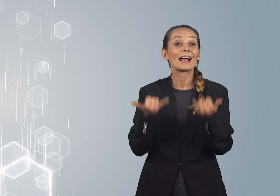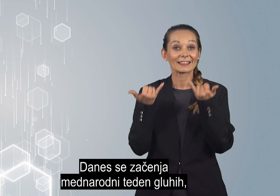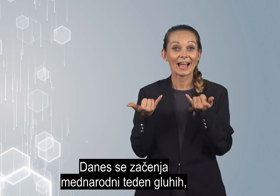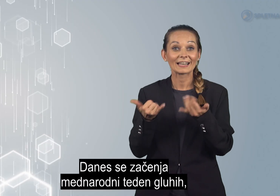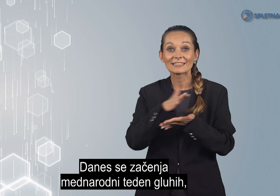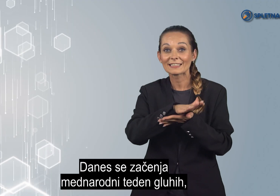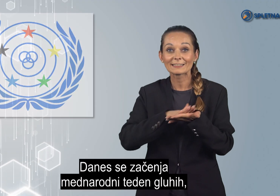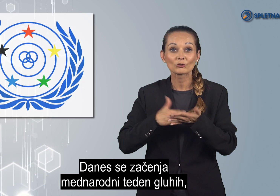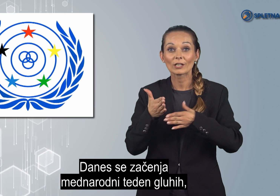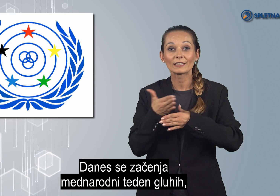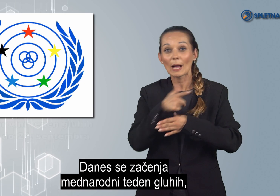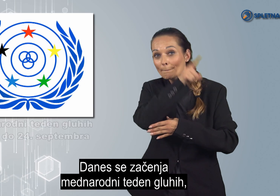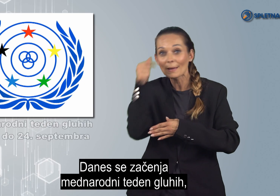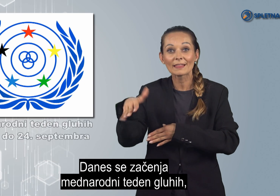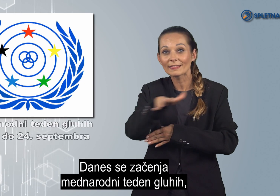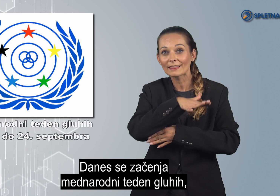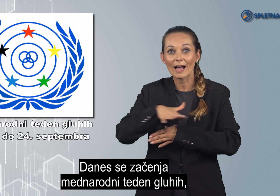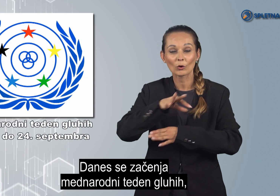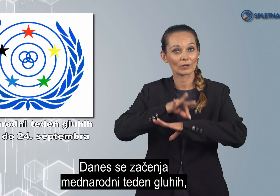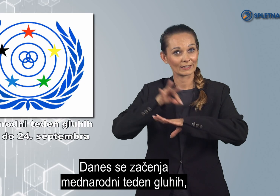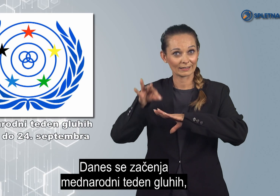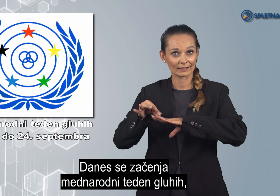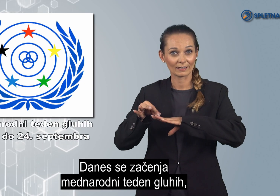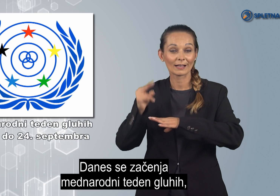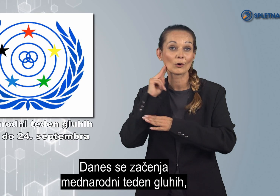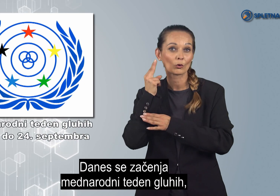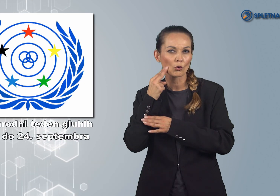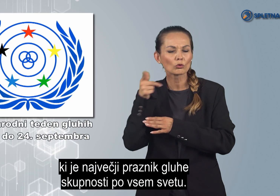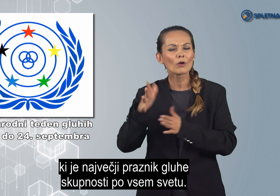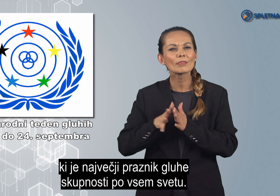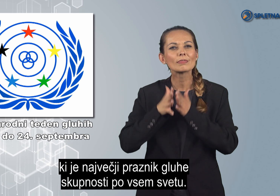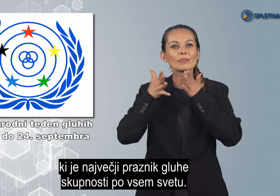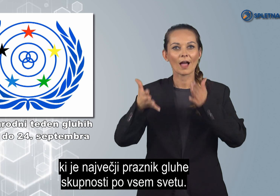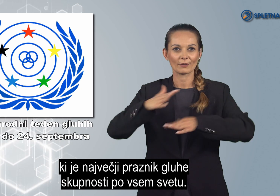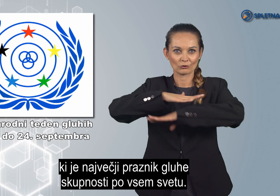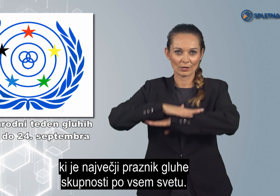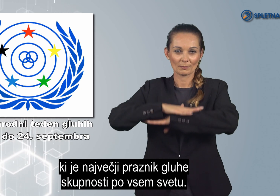Danes se začenja Mednarodni teden gluhih, ki je največji praznik gluhe skupnosti po vsem svetu.